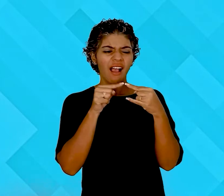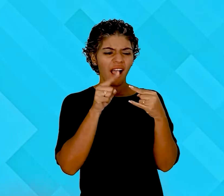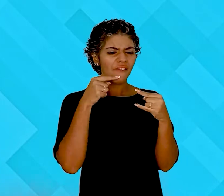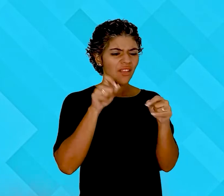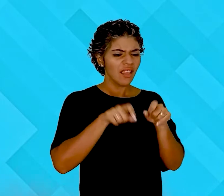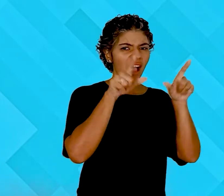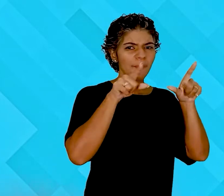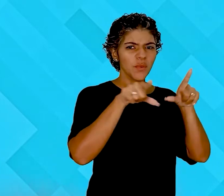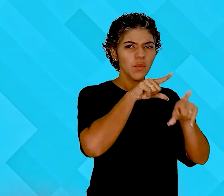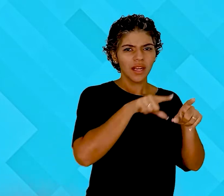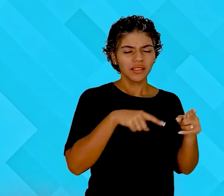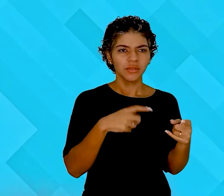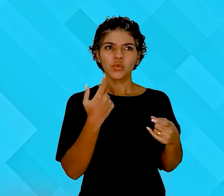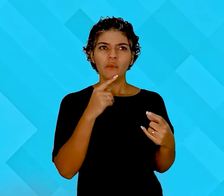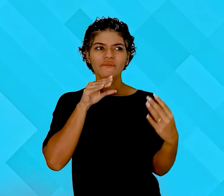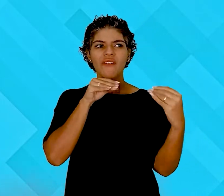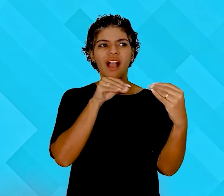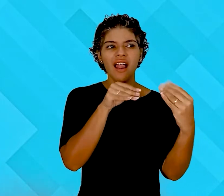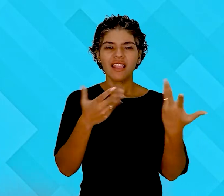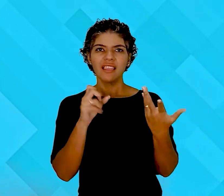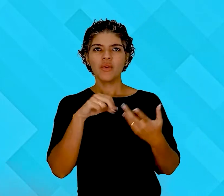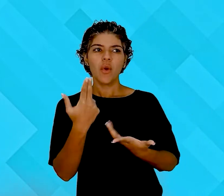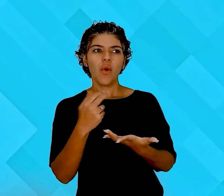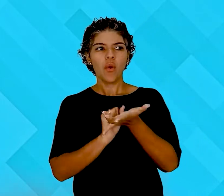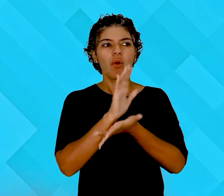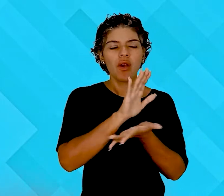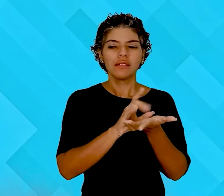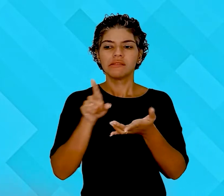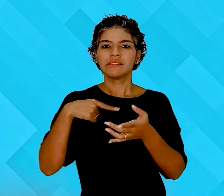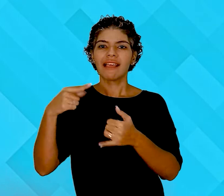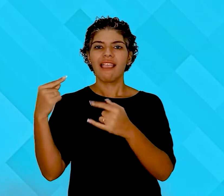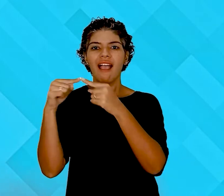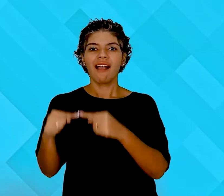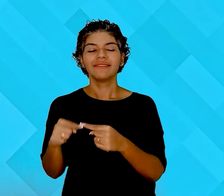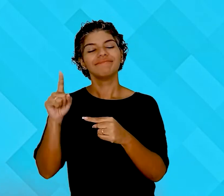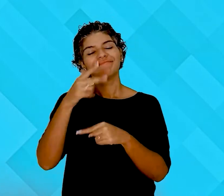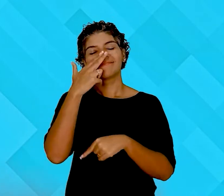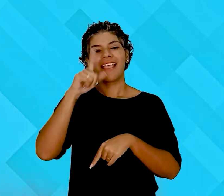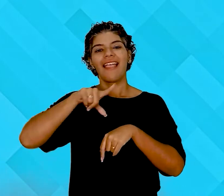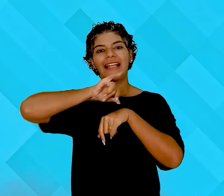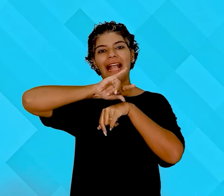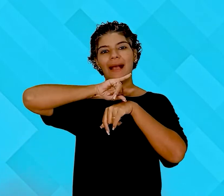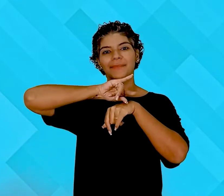Então, entender essa lógica desse novo capitalismo, que não é de um para muitos, como